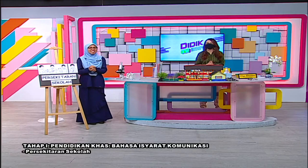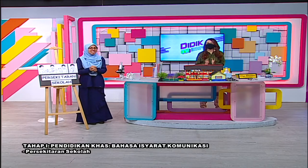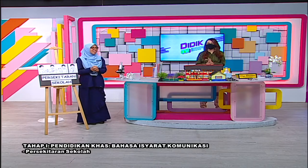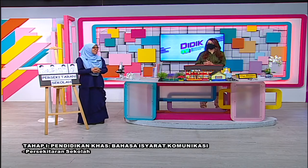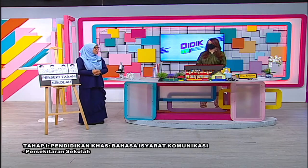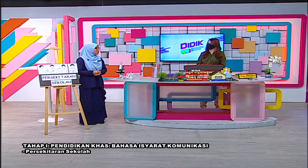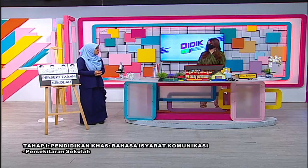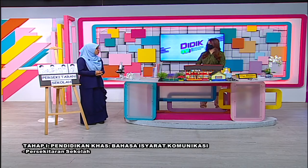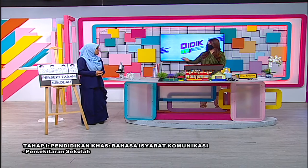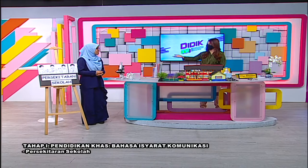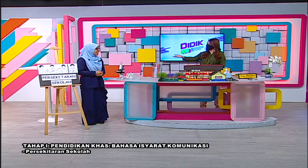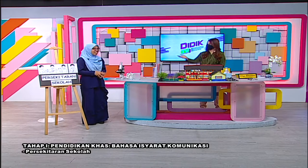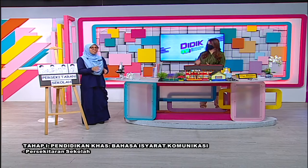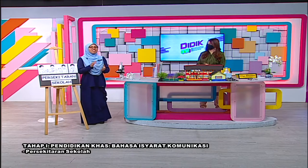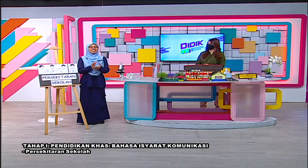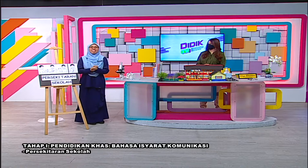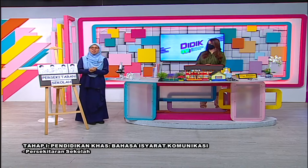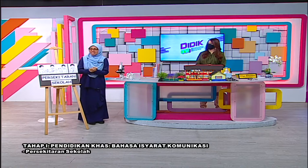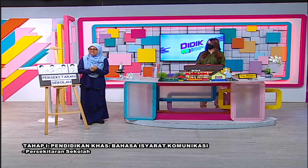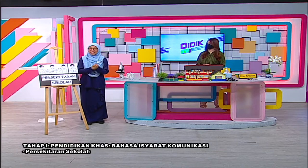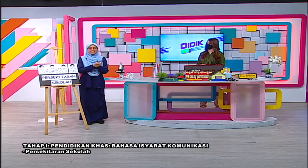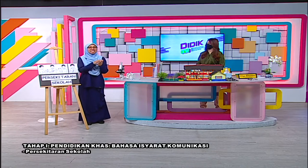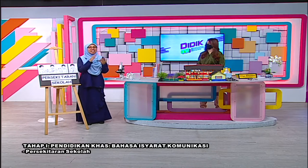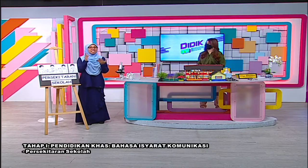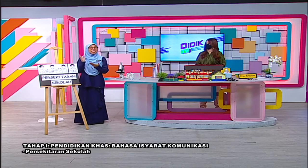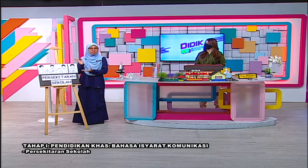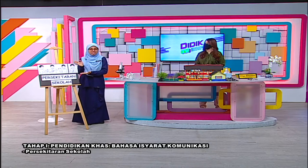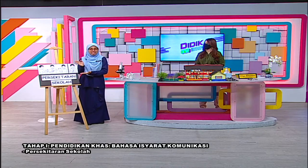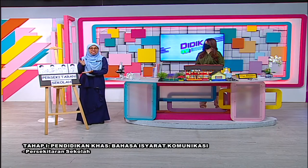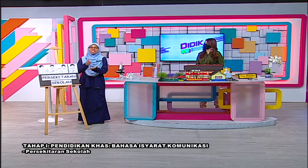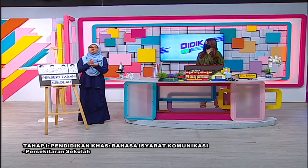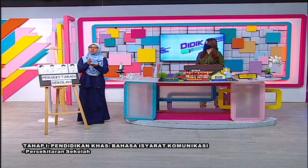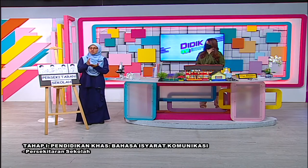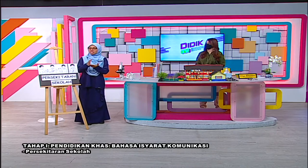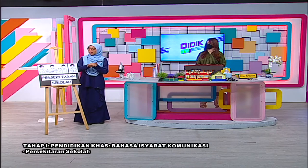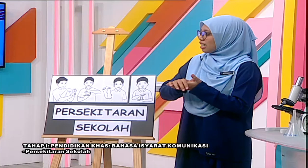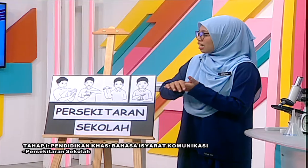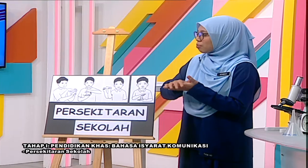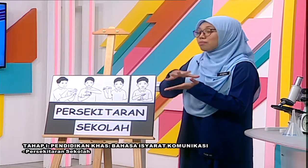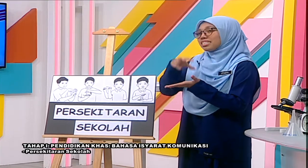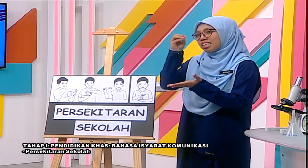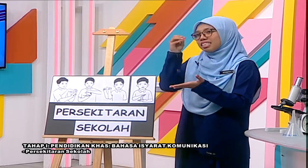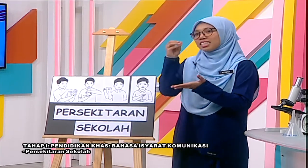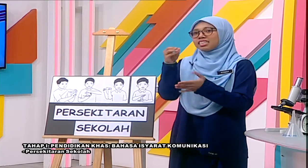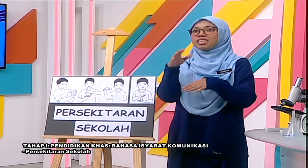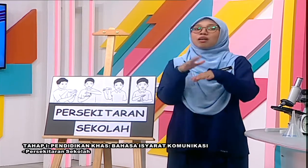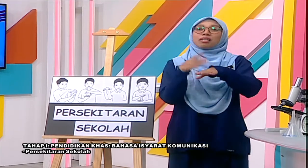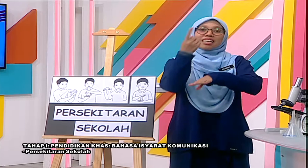Okey. Okey, silakan cikgu. Okey, baiklah sekarang ni kita akan teruskan, pembelajaran kita pada hari